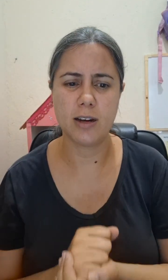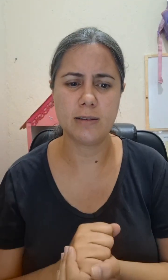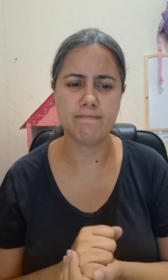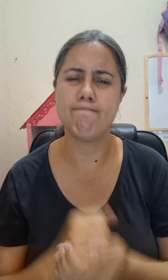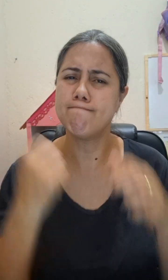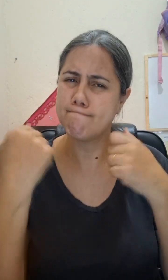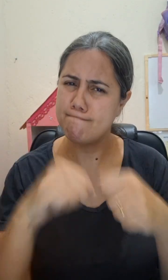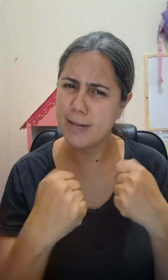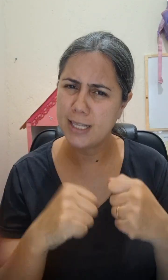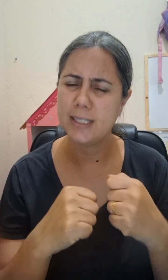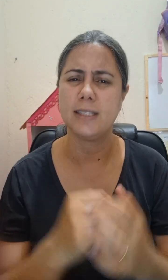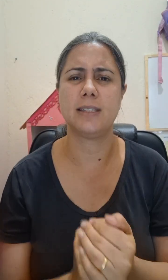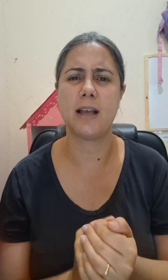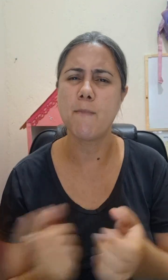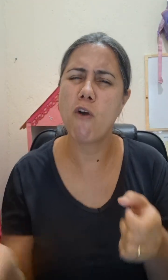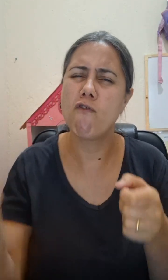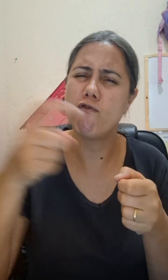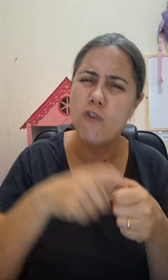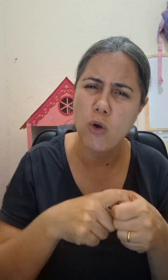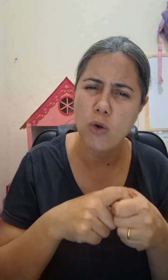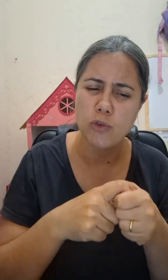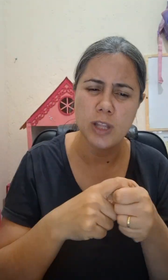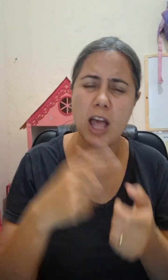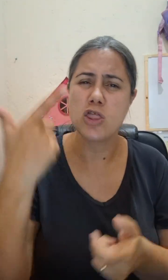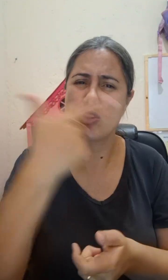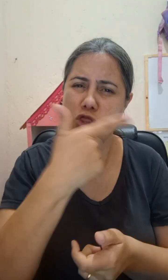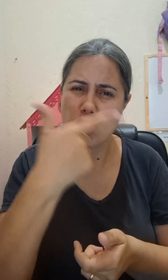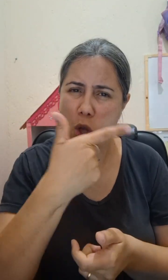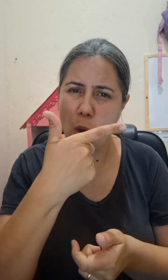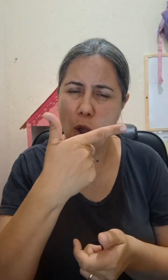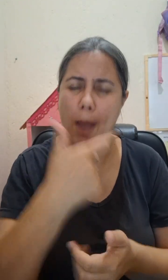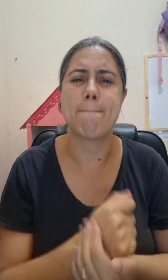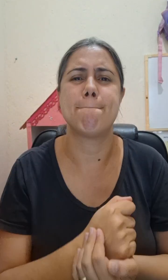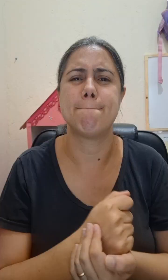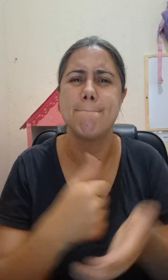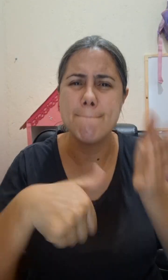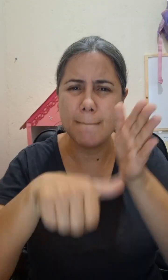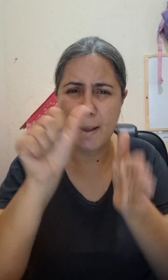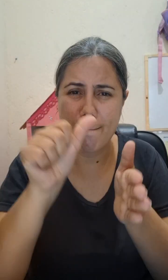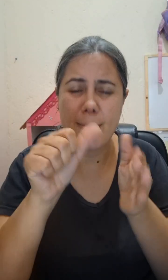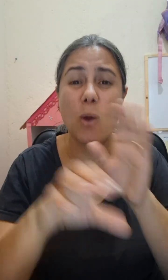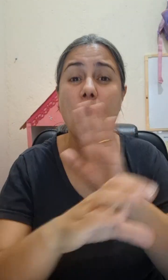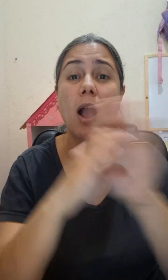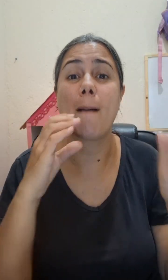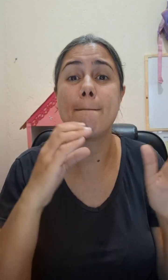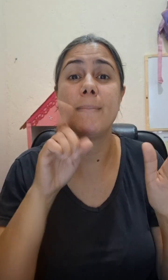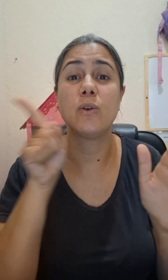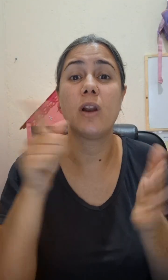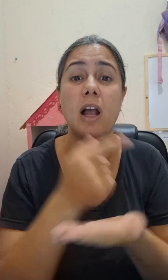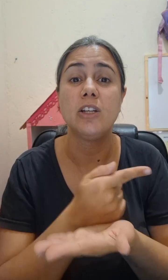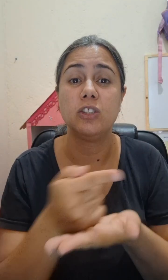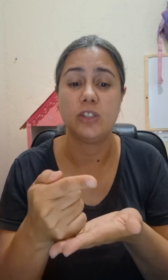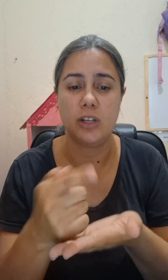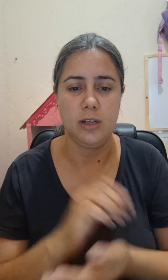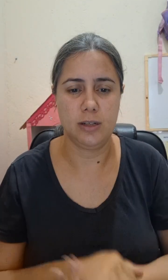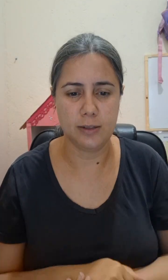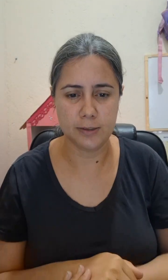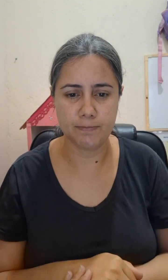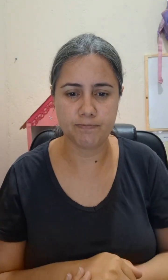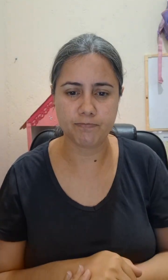à perspectiva de Deus, é essencial nós voltarmos os 2 primeiros capítulos de Gênesis.